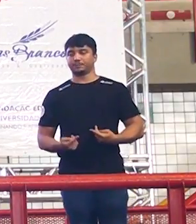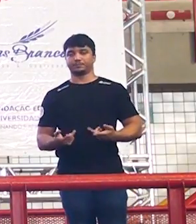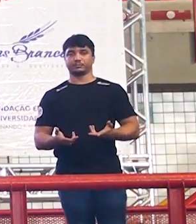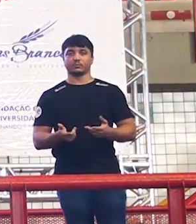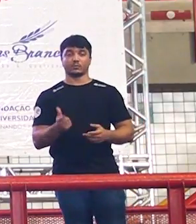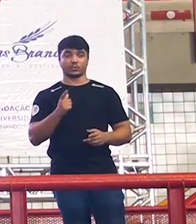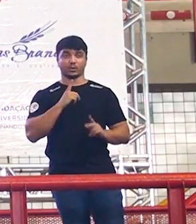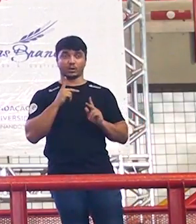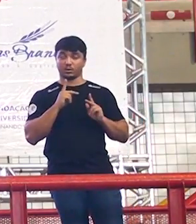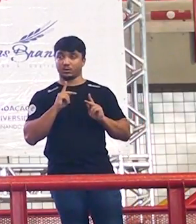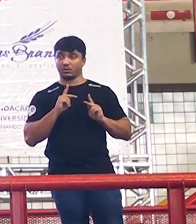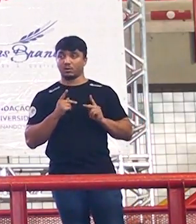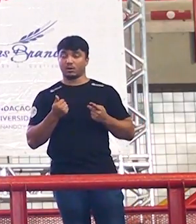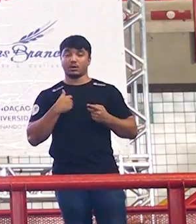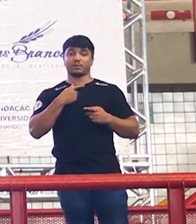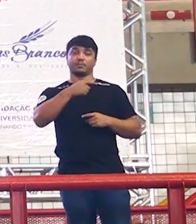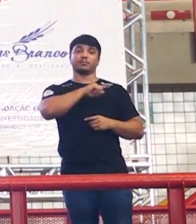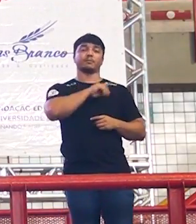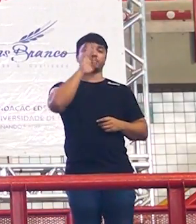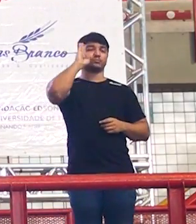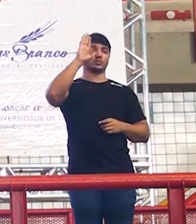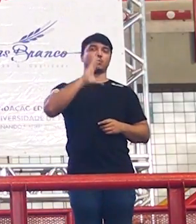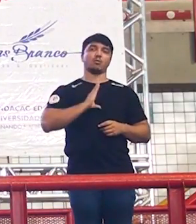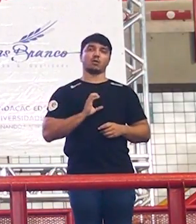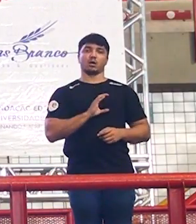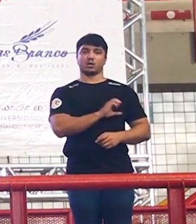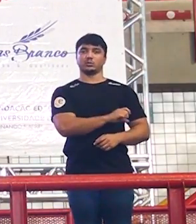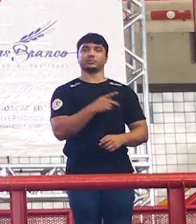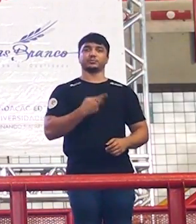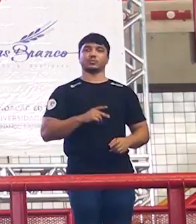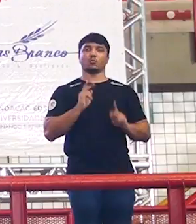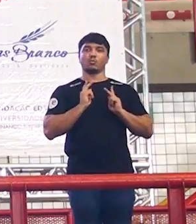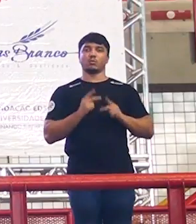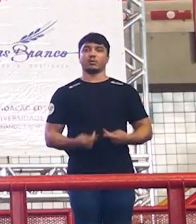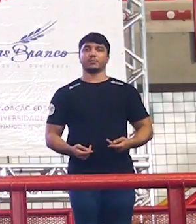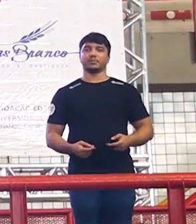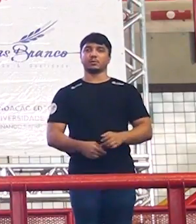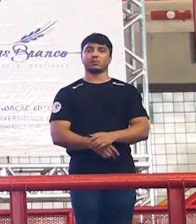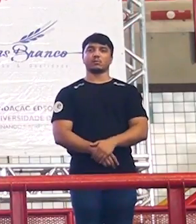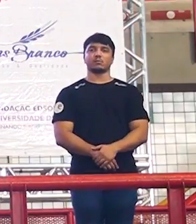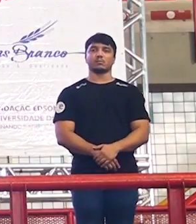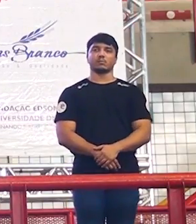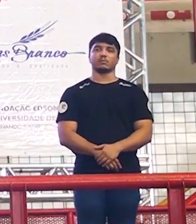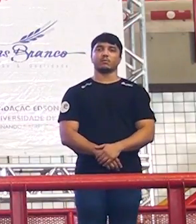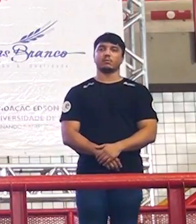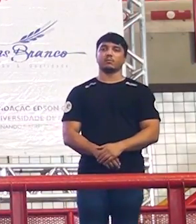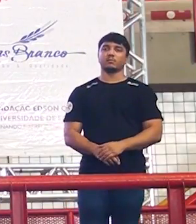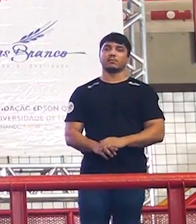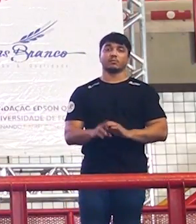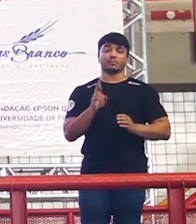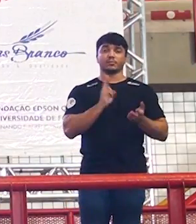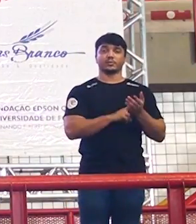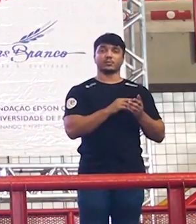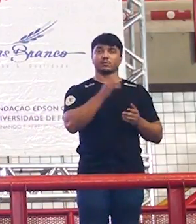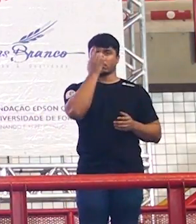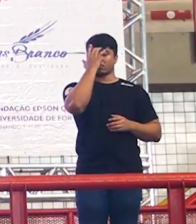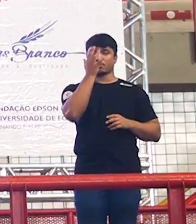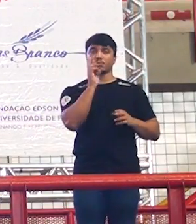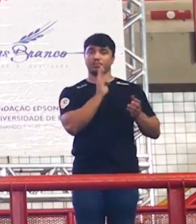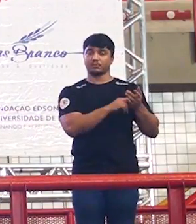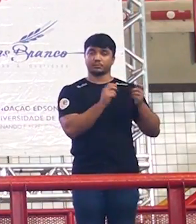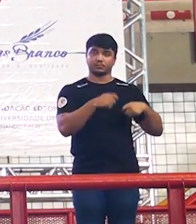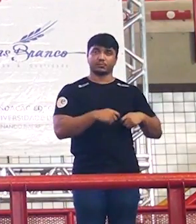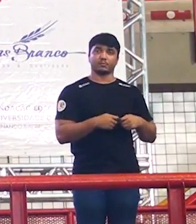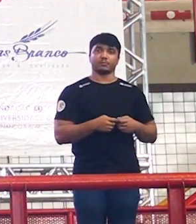Radiação causa principalmente câncer nos seres humanos. Pessoal, não dá para errar uma questão dessa, nem que